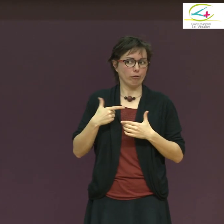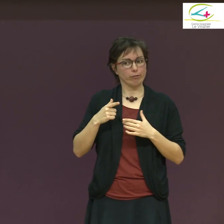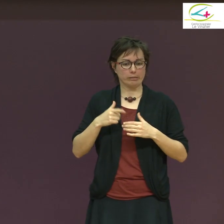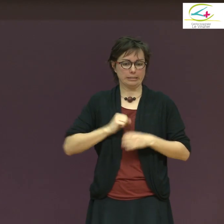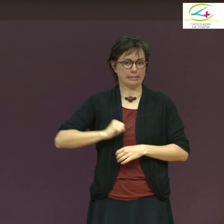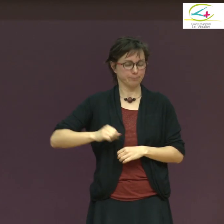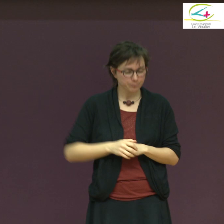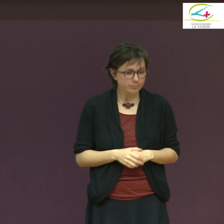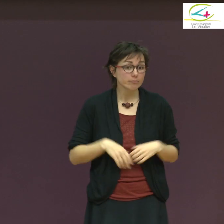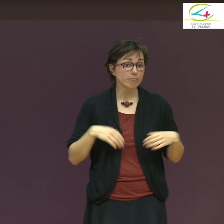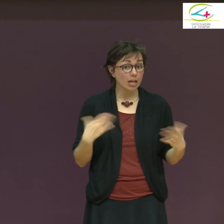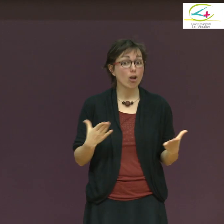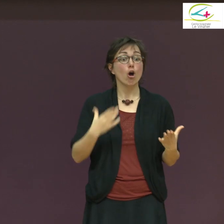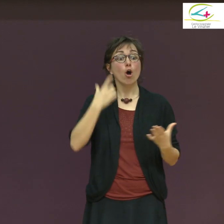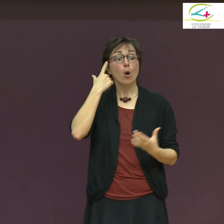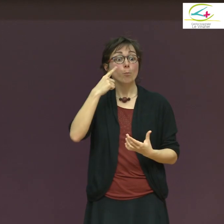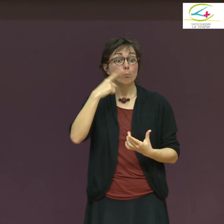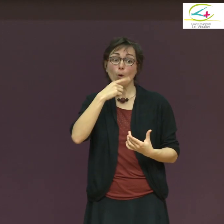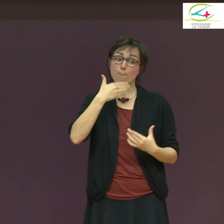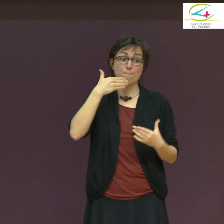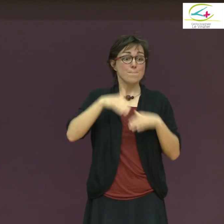c'est réduire l'accès aux moyens.